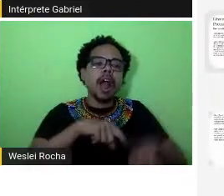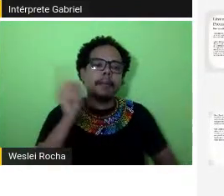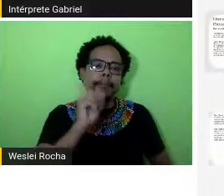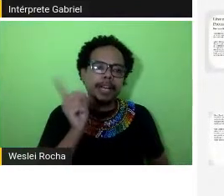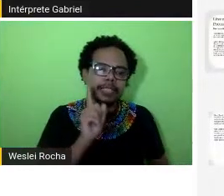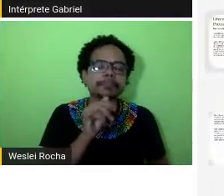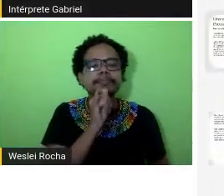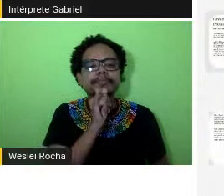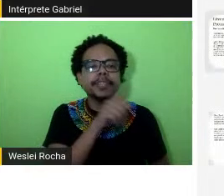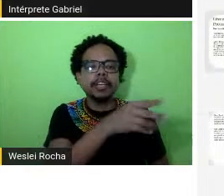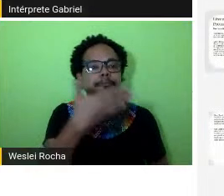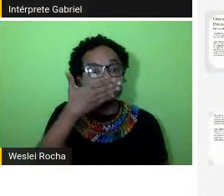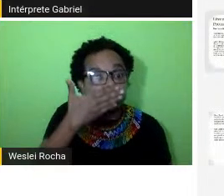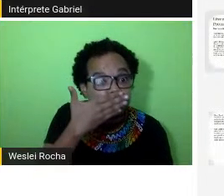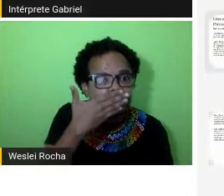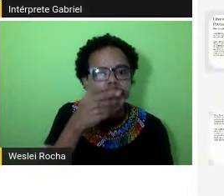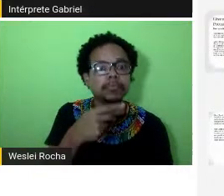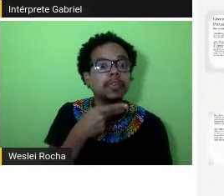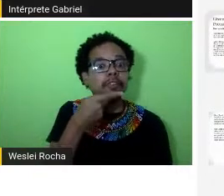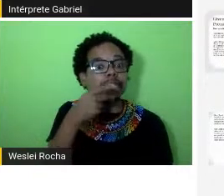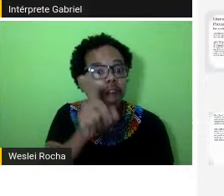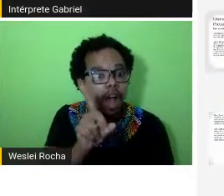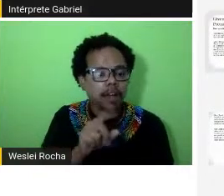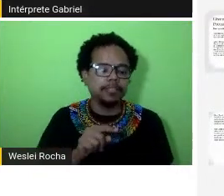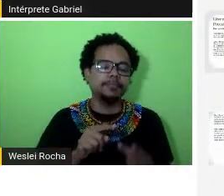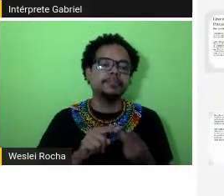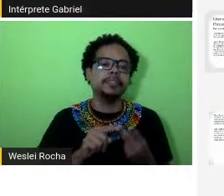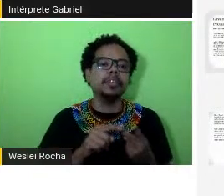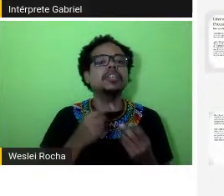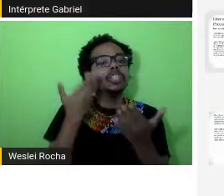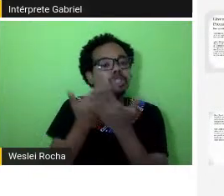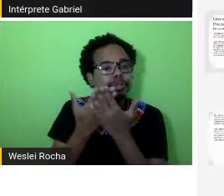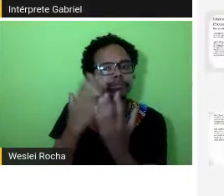E aí E aí